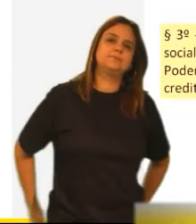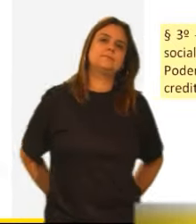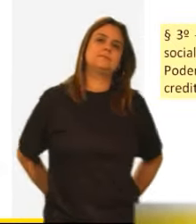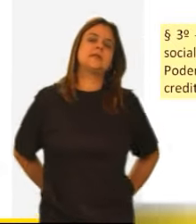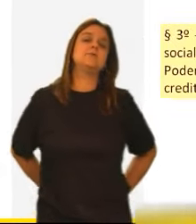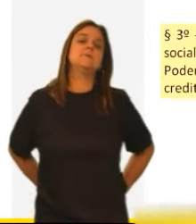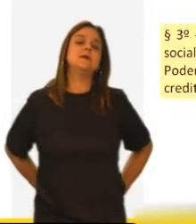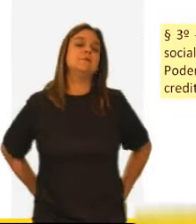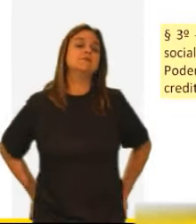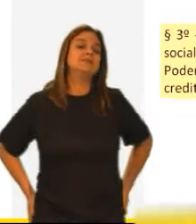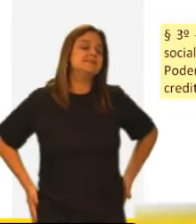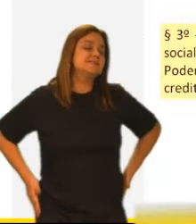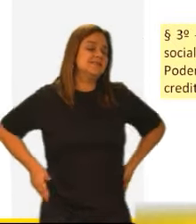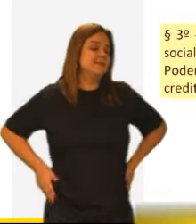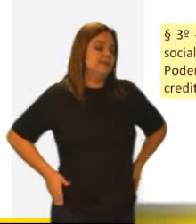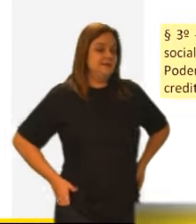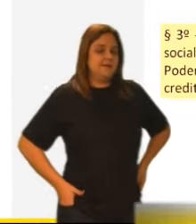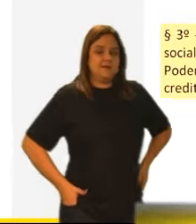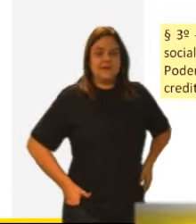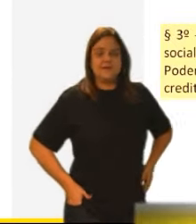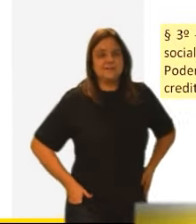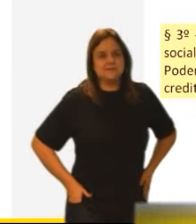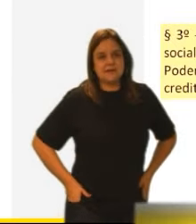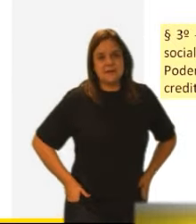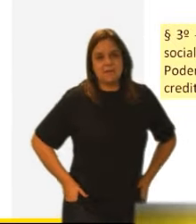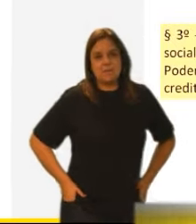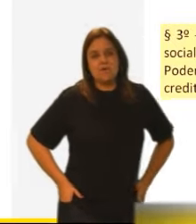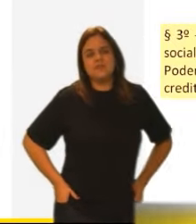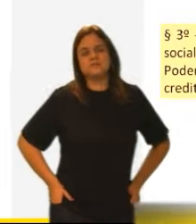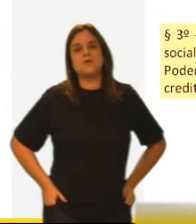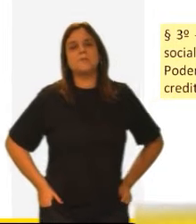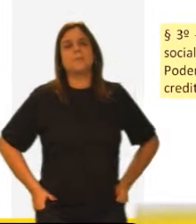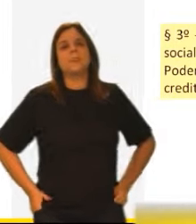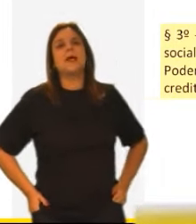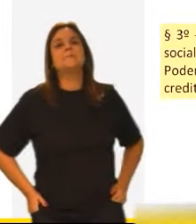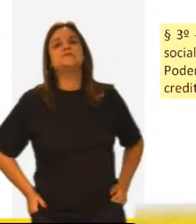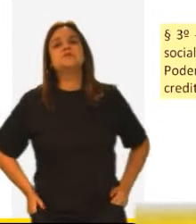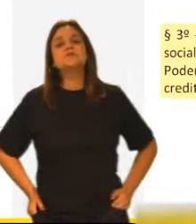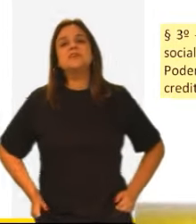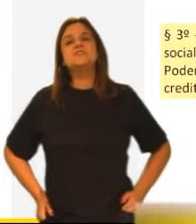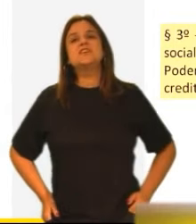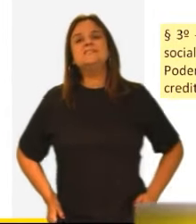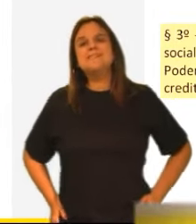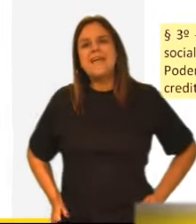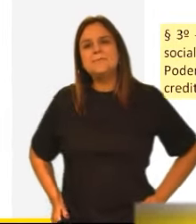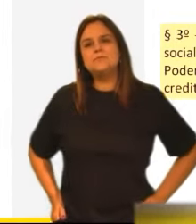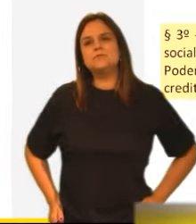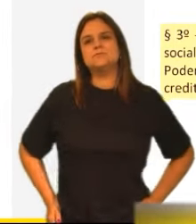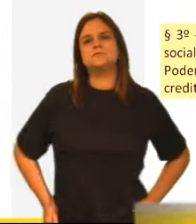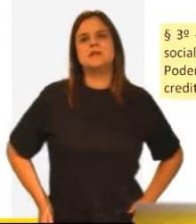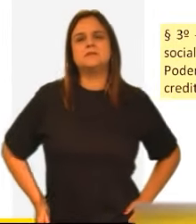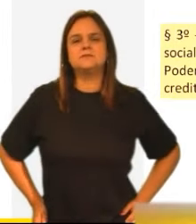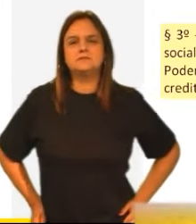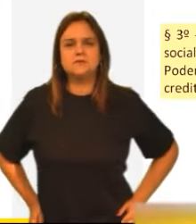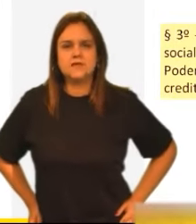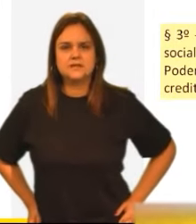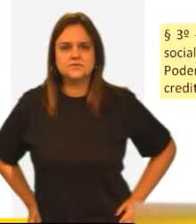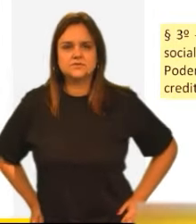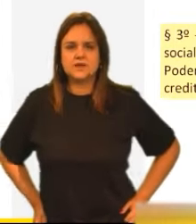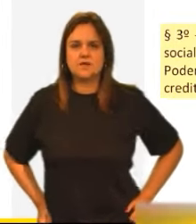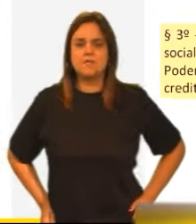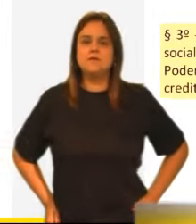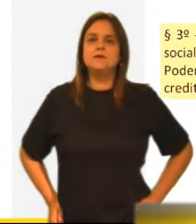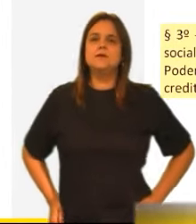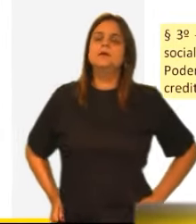Terceiro, tem uma importância essencial. Olha só, a pessoa jurídica em débito com o sistema de